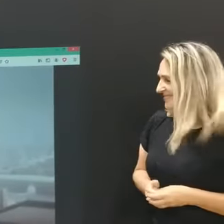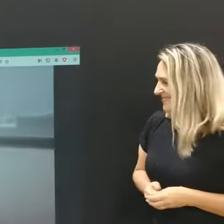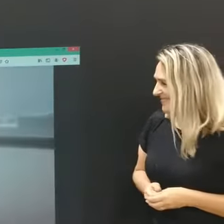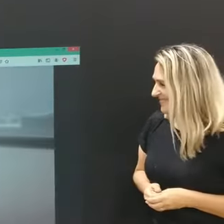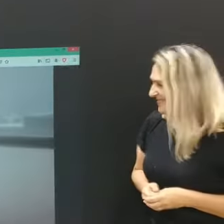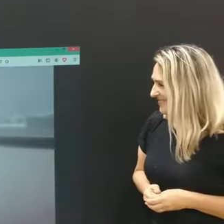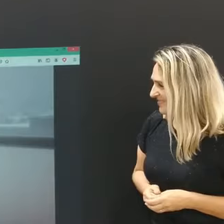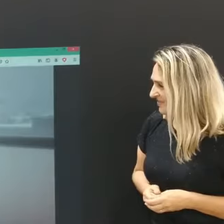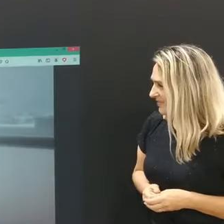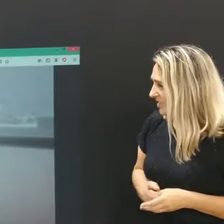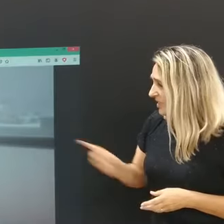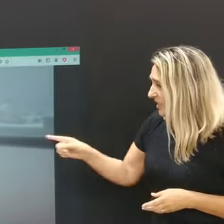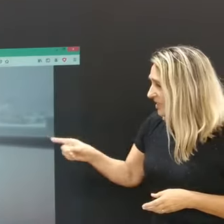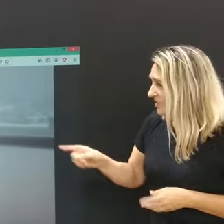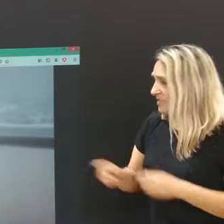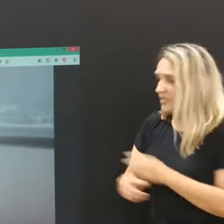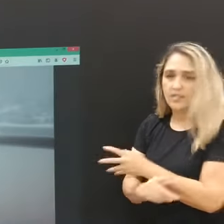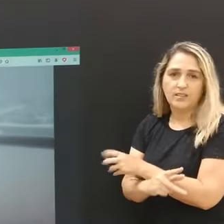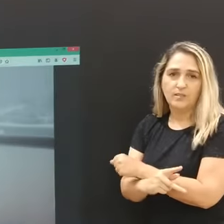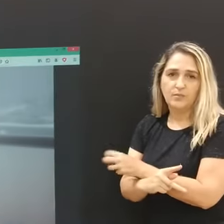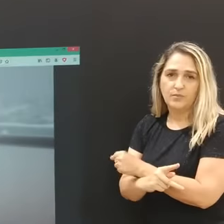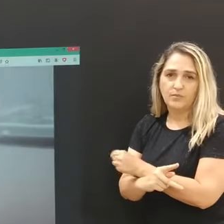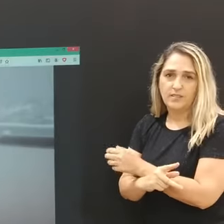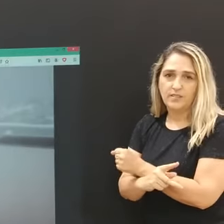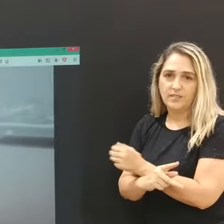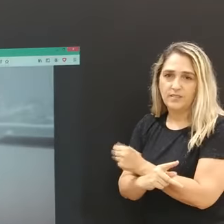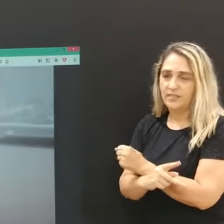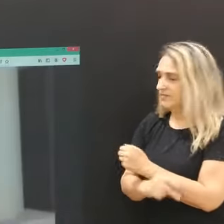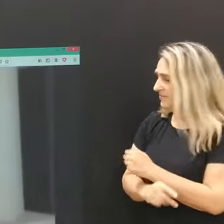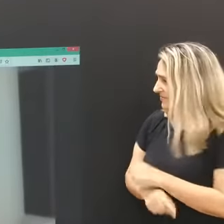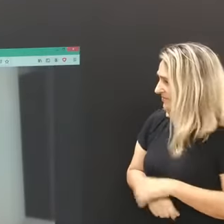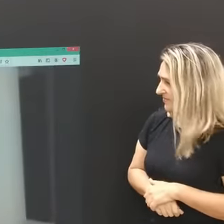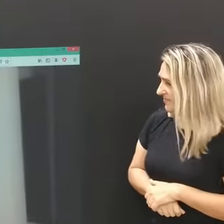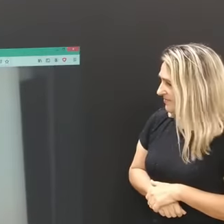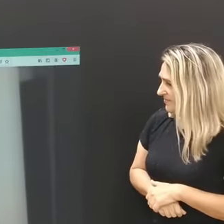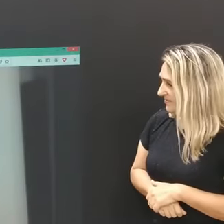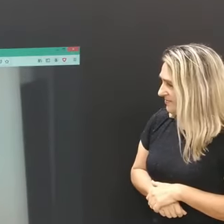Muito soberbo na maioria das vezes. E esse aqui era um publicano.